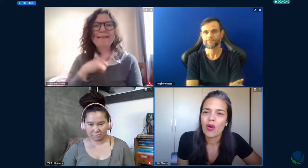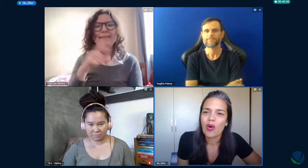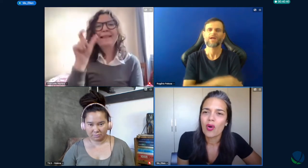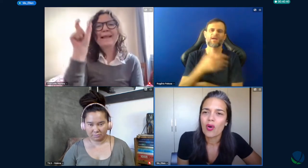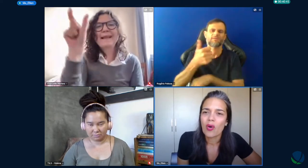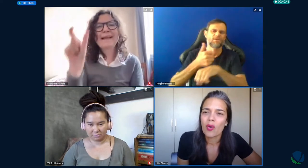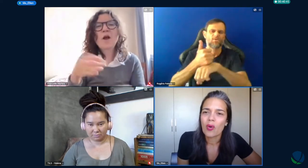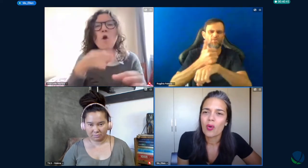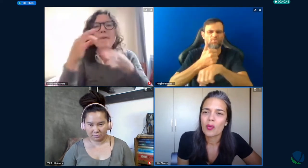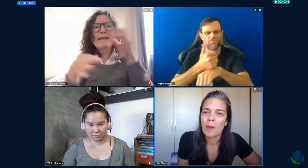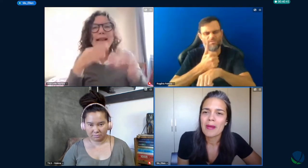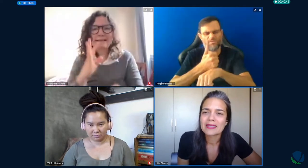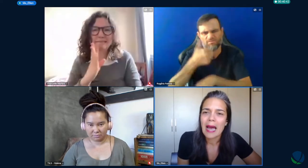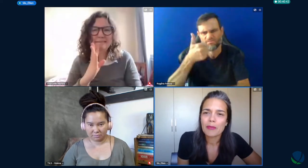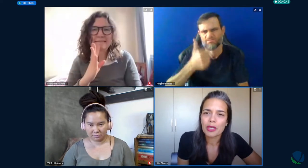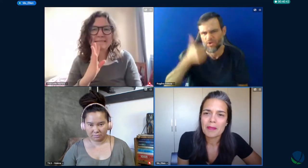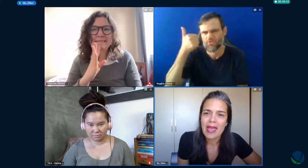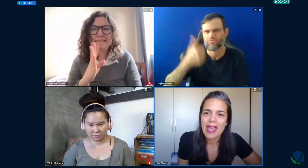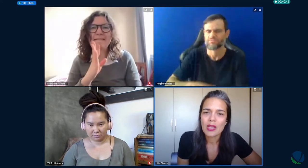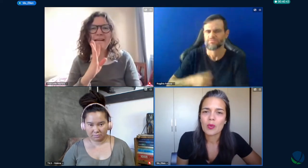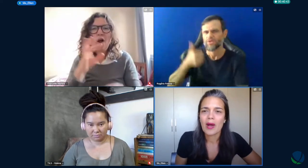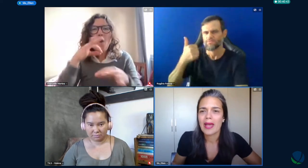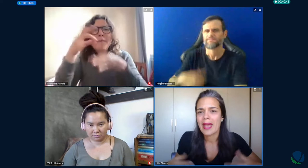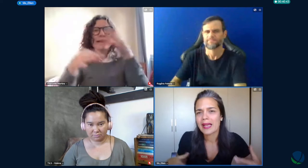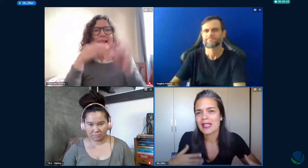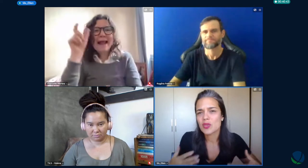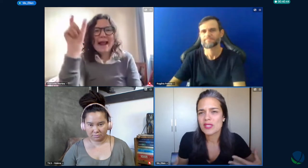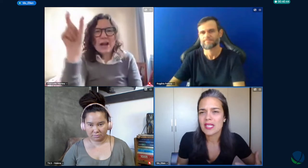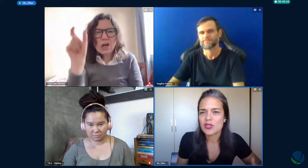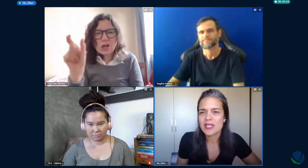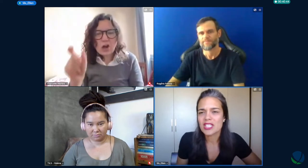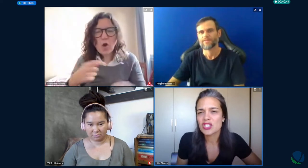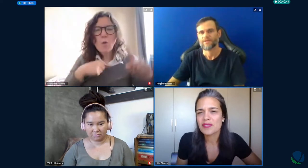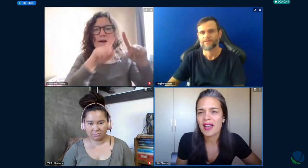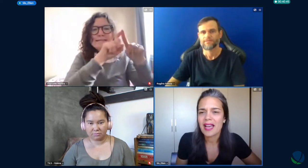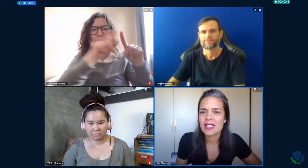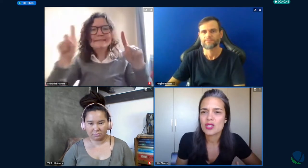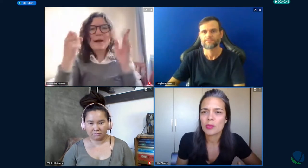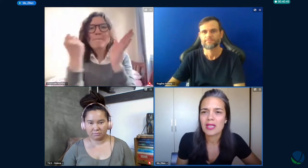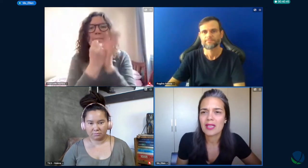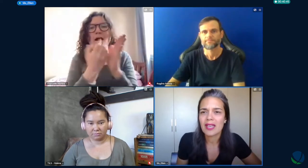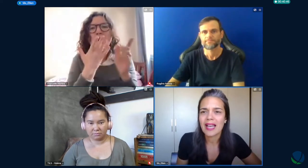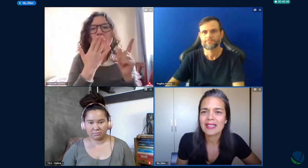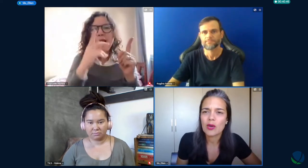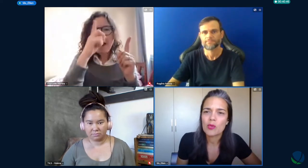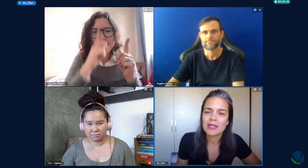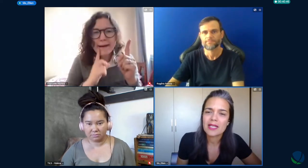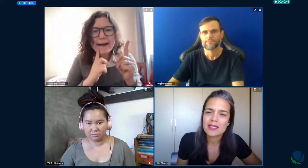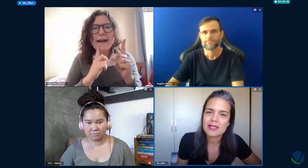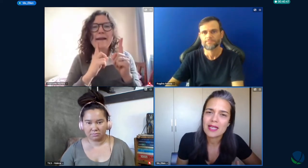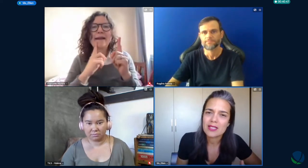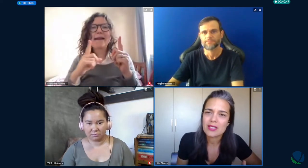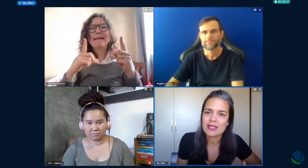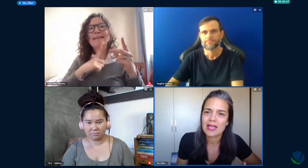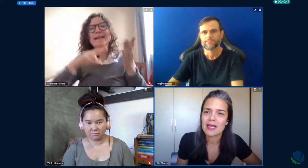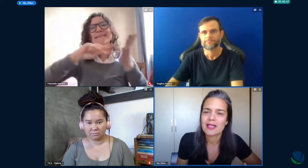Eu vou mandar por e-mail aquelas considerações que a gente faz sobre cada uma